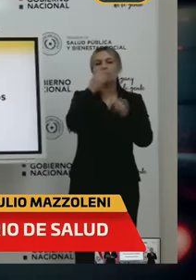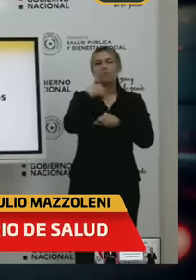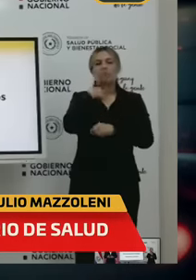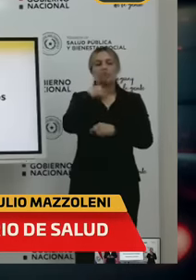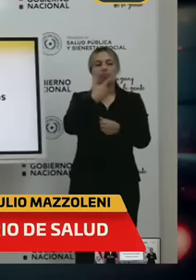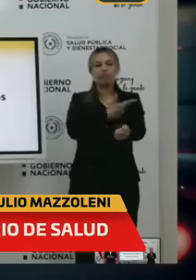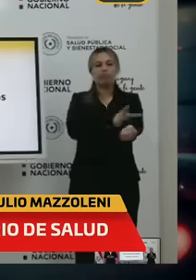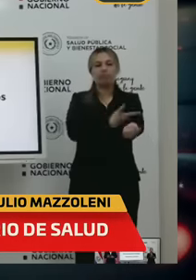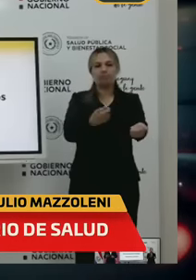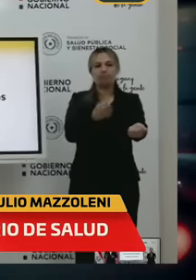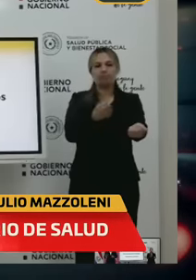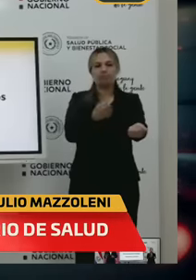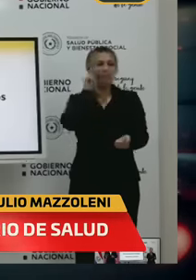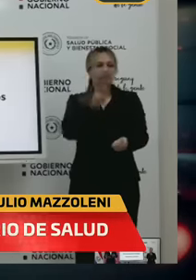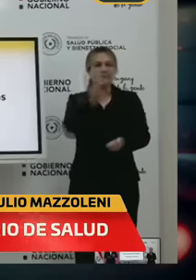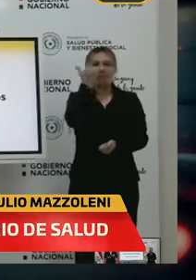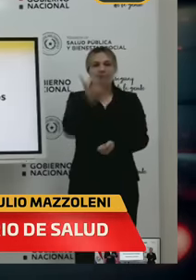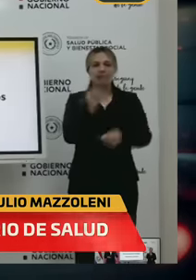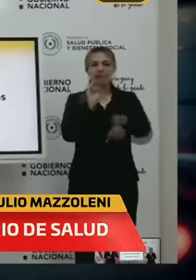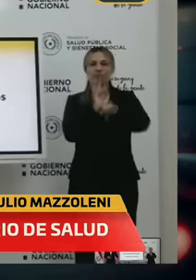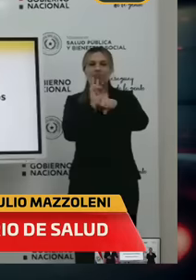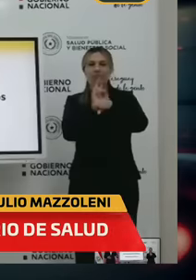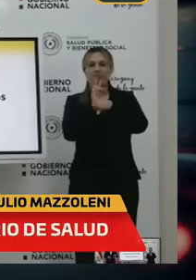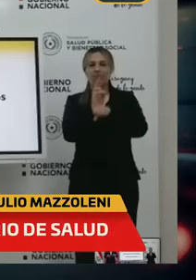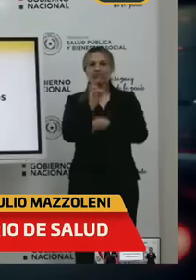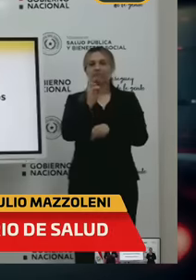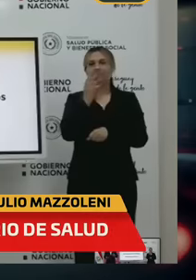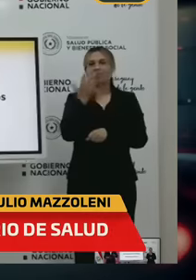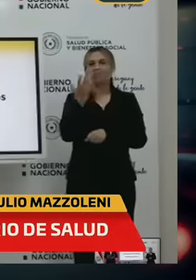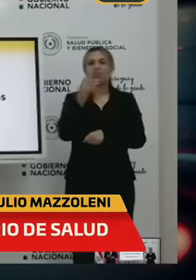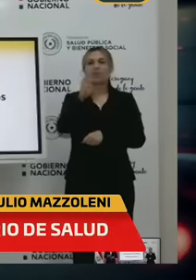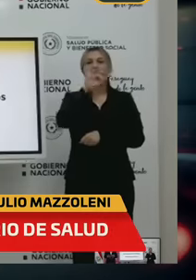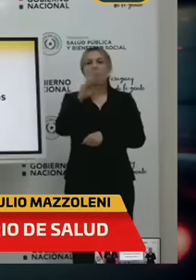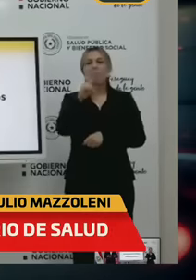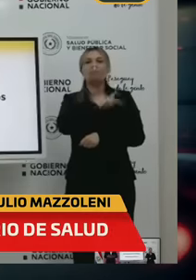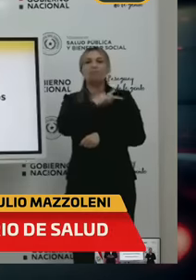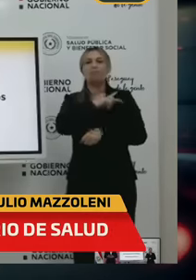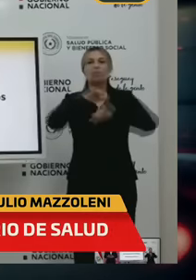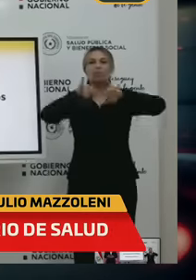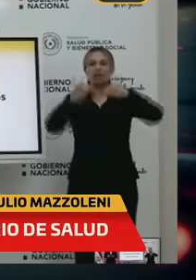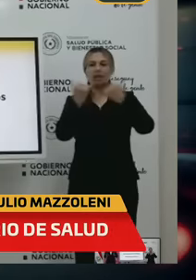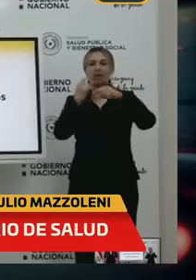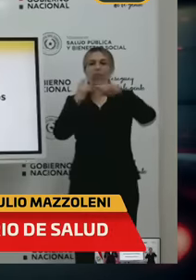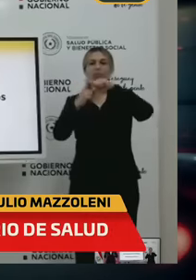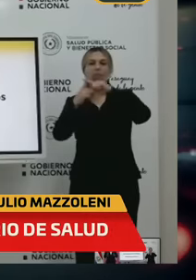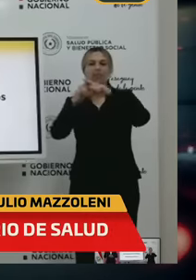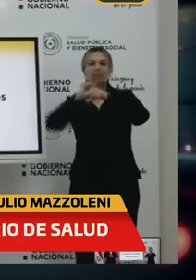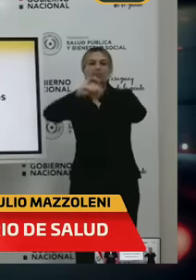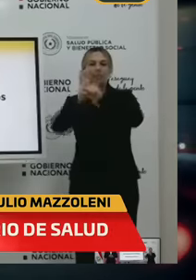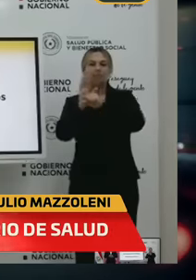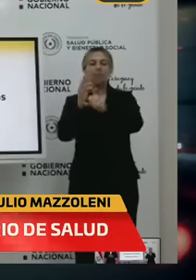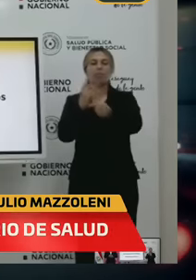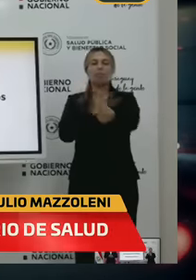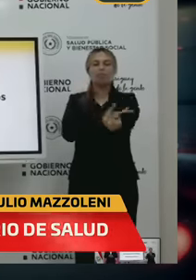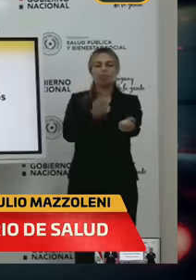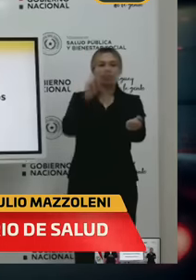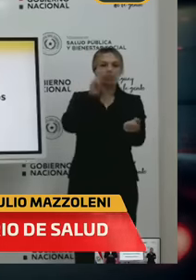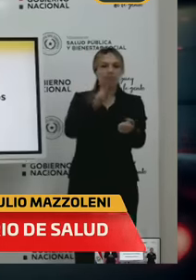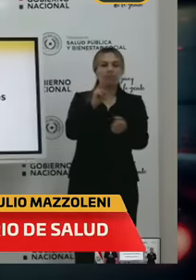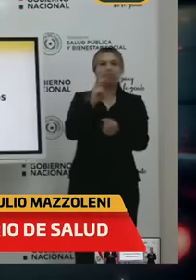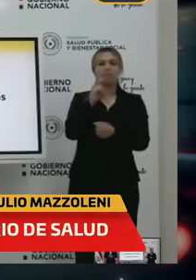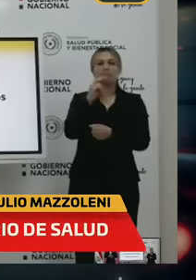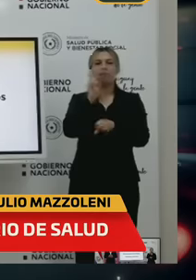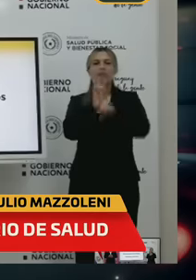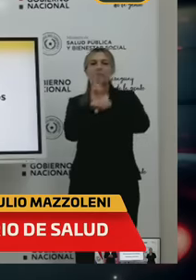para epidemiología, para ver cuántas personas ya estuvieron expuestas al virus y demás. Y hay otro test que se llama